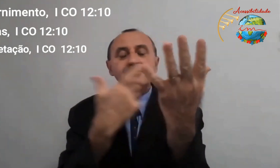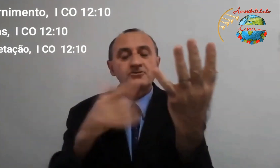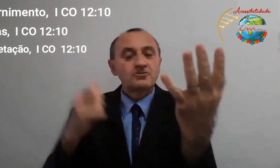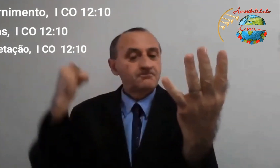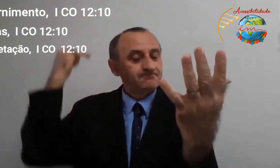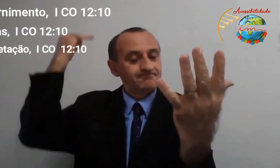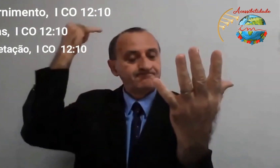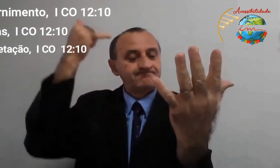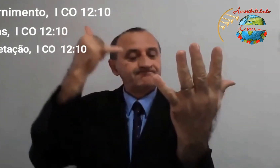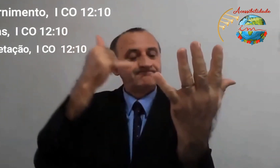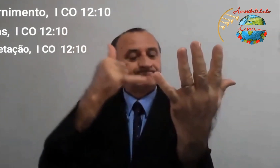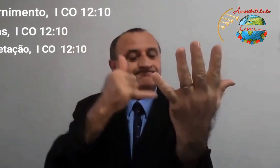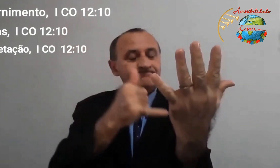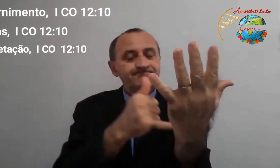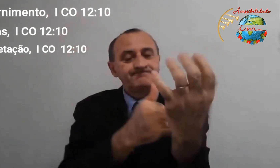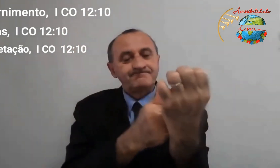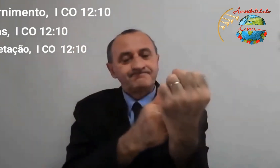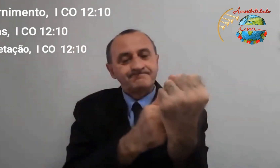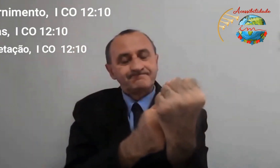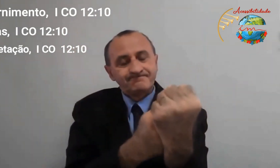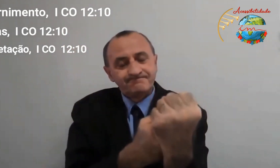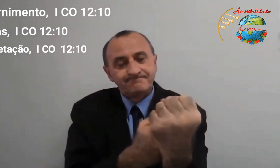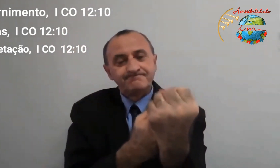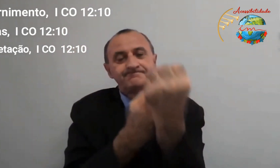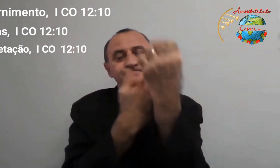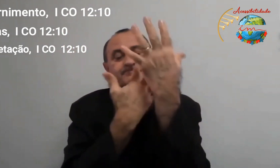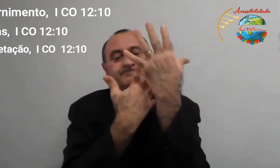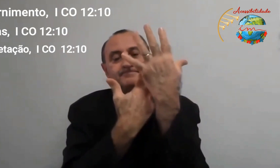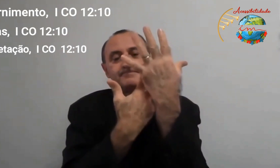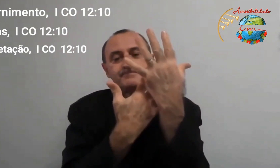Novamente o sinal, interpretação.